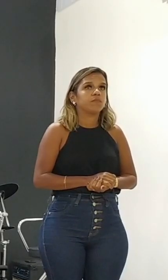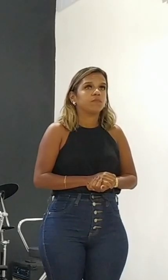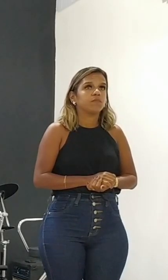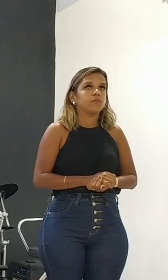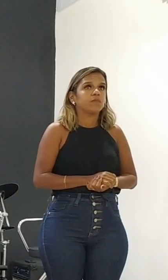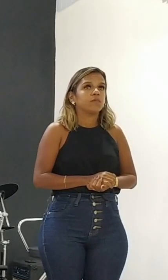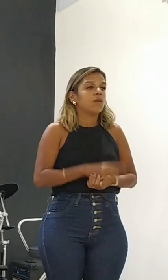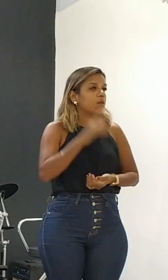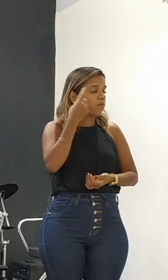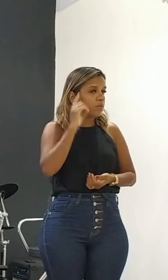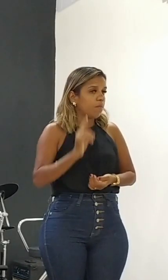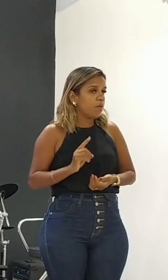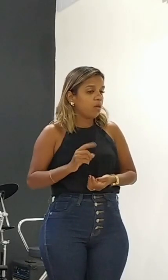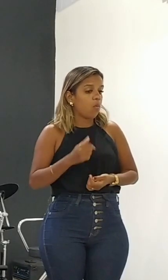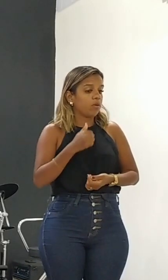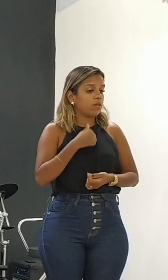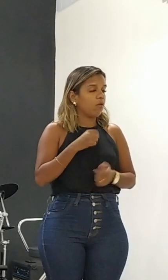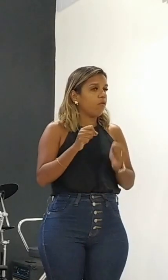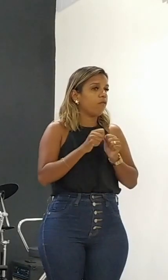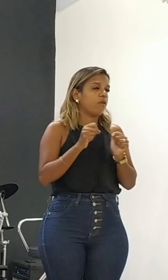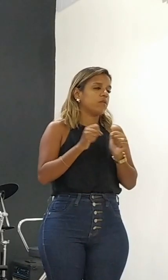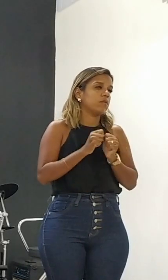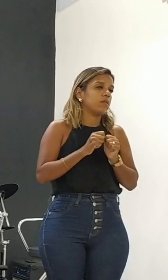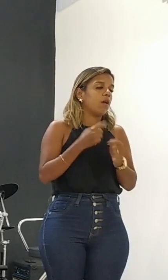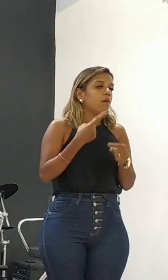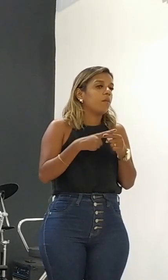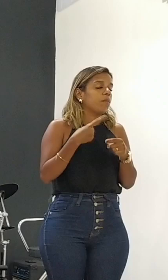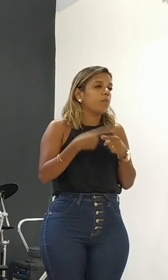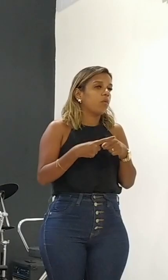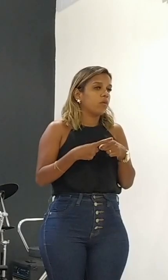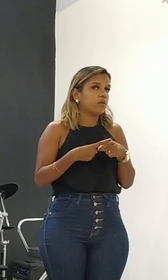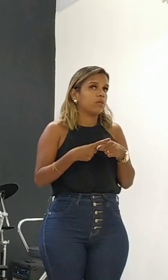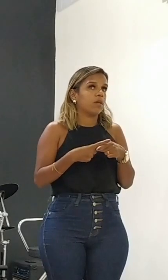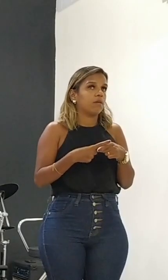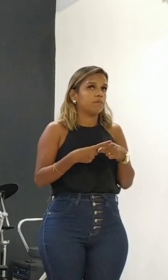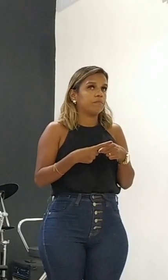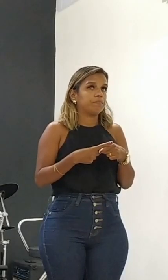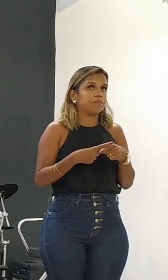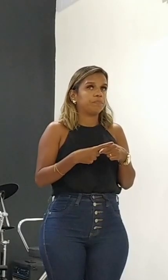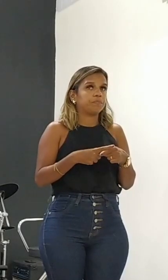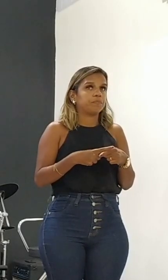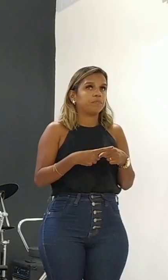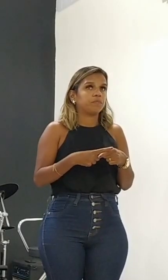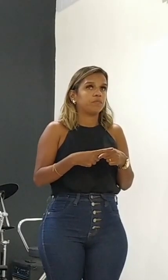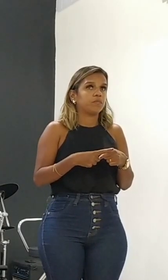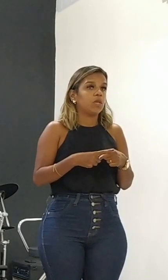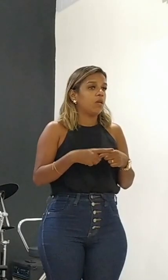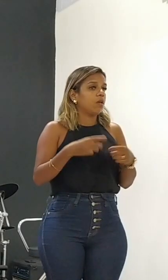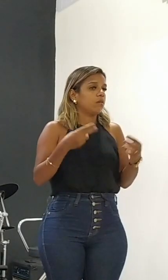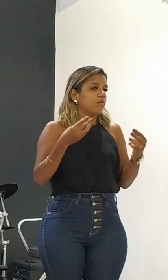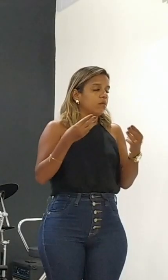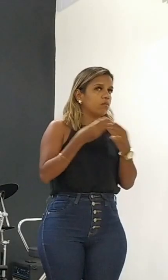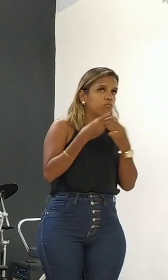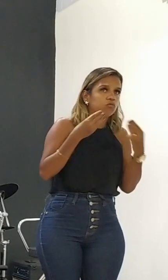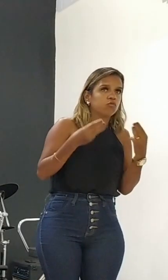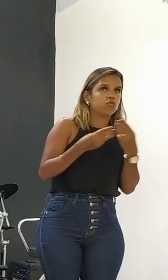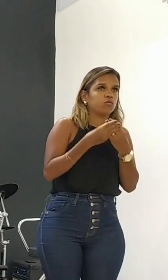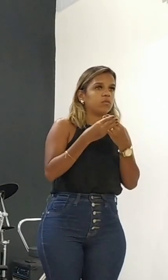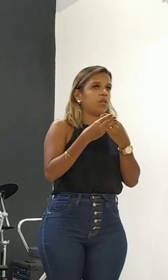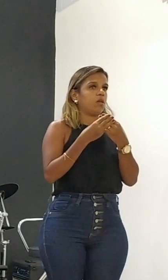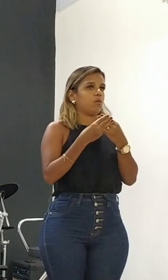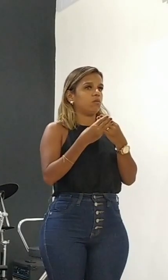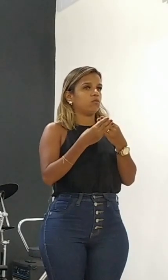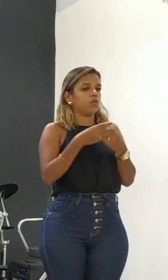eu fui, nem o que eu fazia, porque ainda até então nem os judeus, nem os